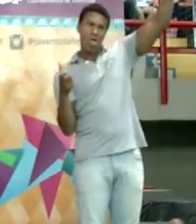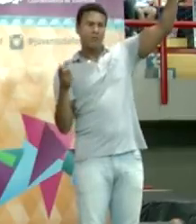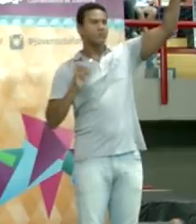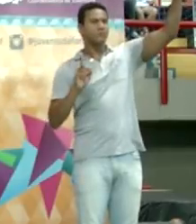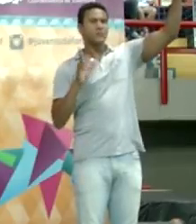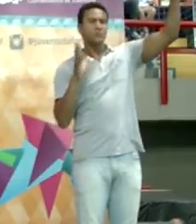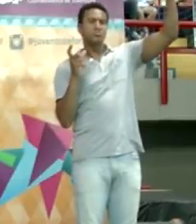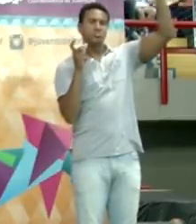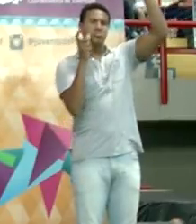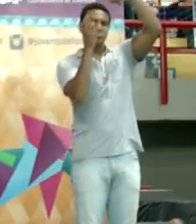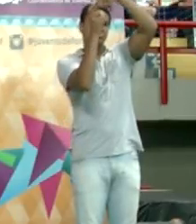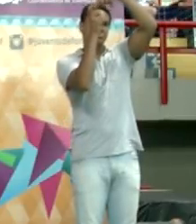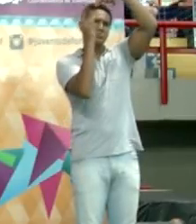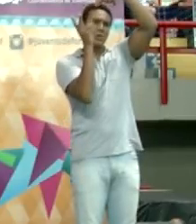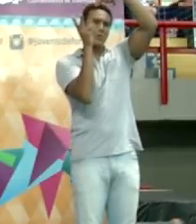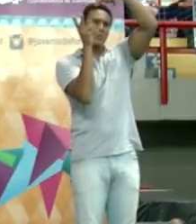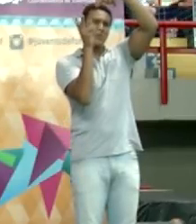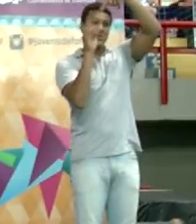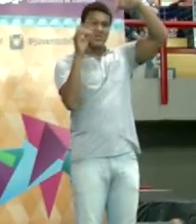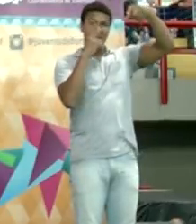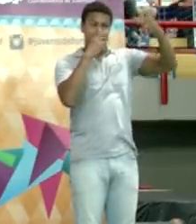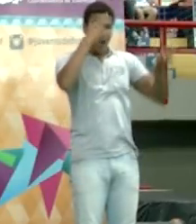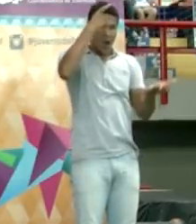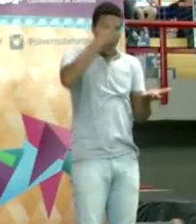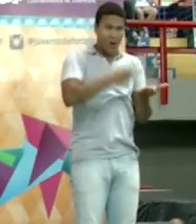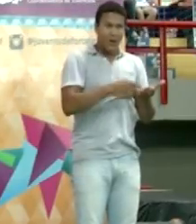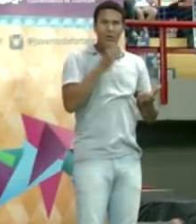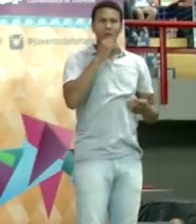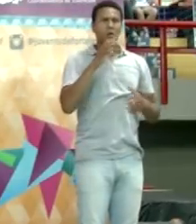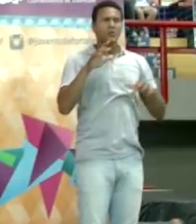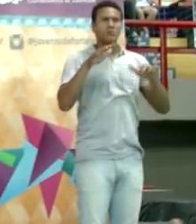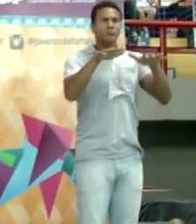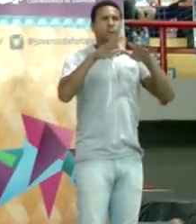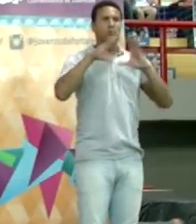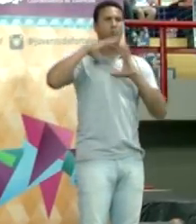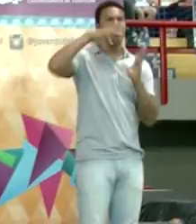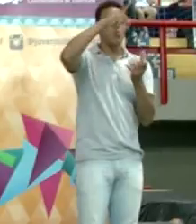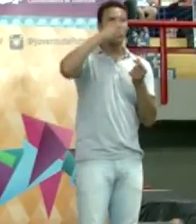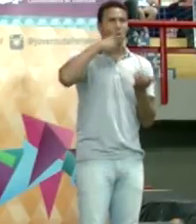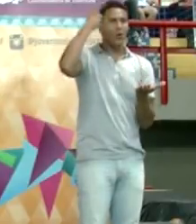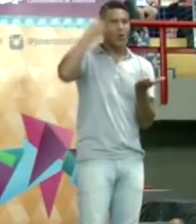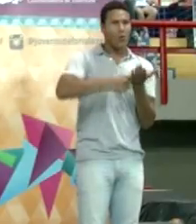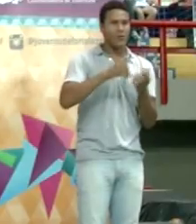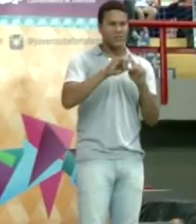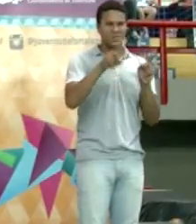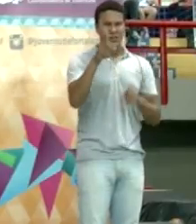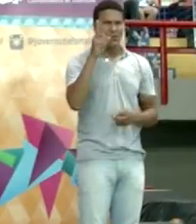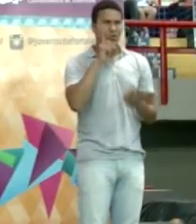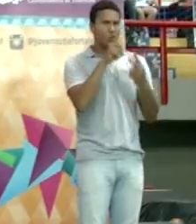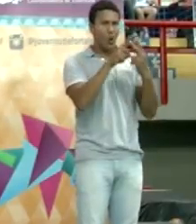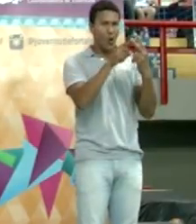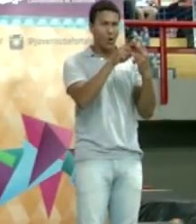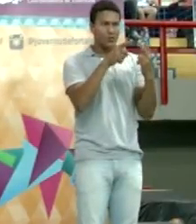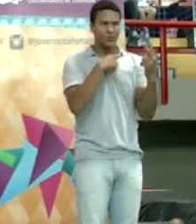acordo sem esses dois países não vai ser a mesma coisa. Não vai ser a mesma coisa. Tudo